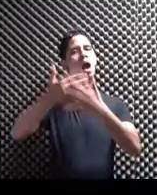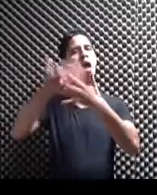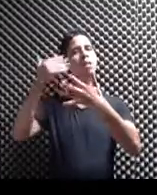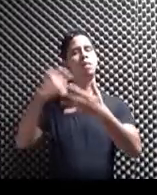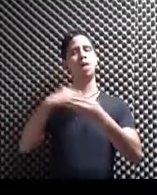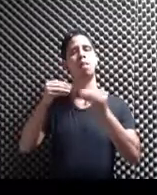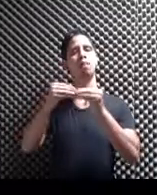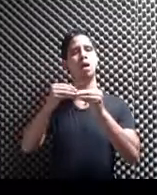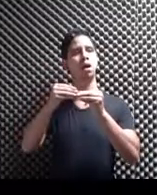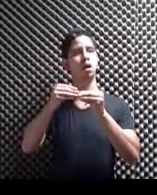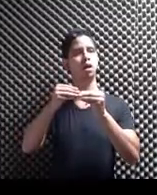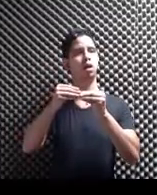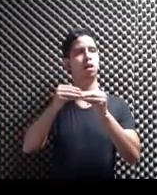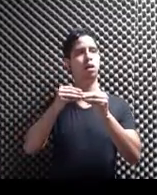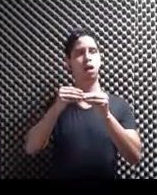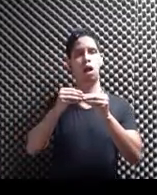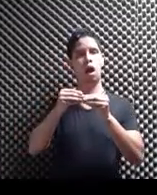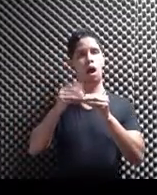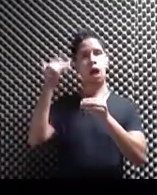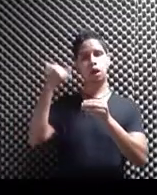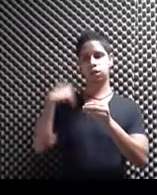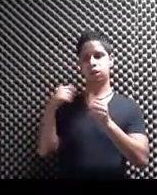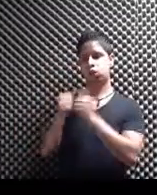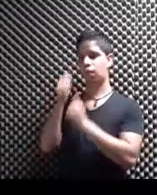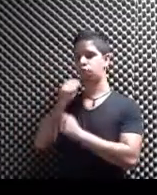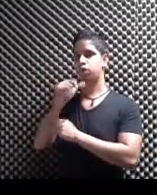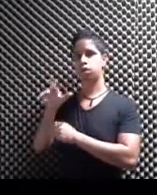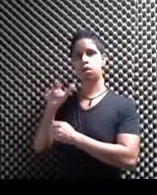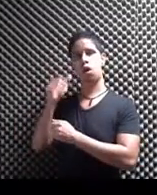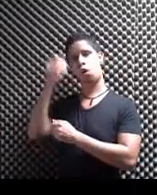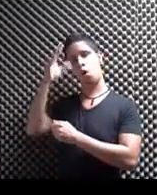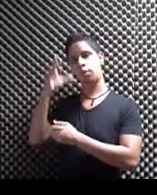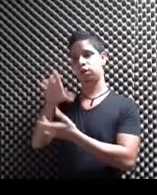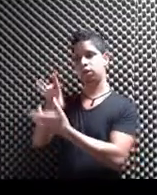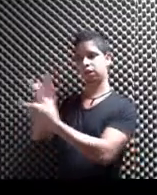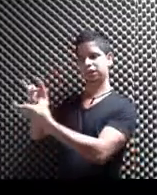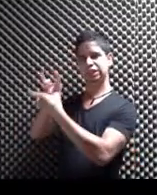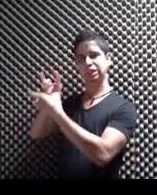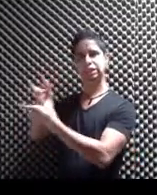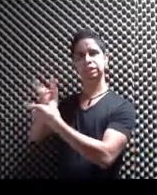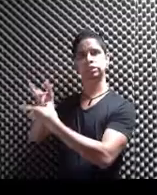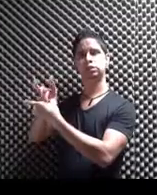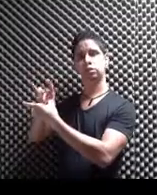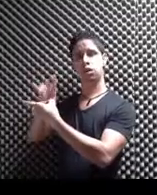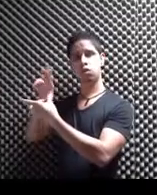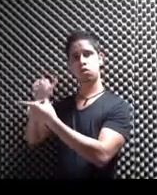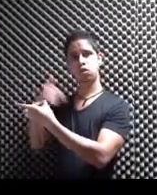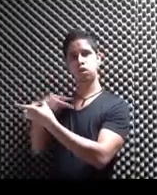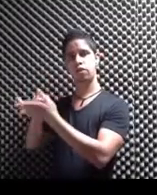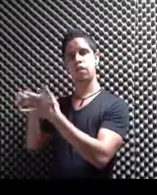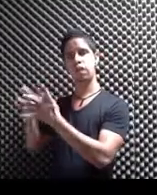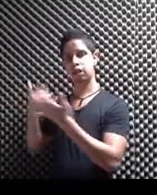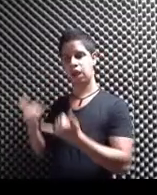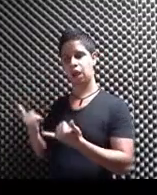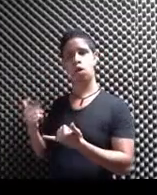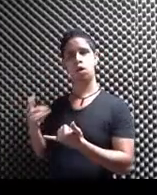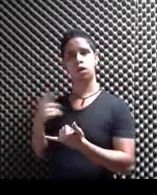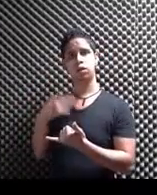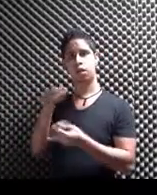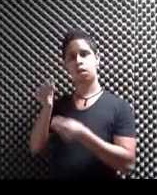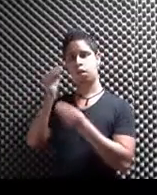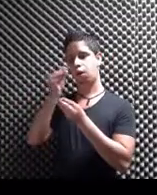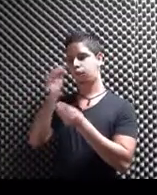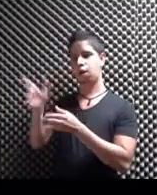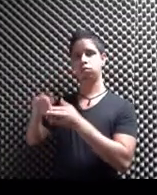que si no es contigo no puedo ser feliz correcto entonces ahora no es que las relaciones sean desechables sino que son más maduras porque